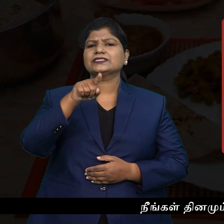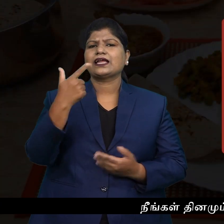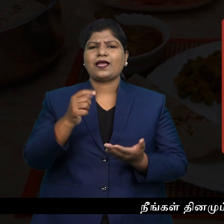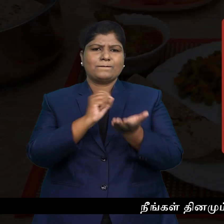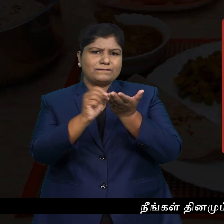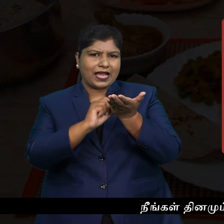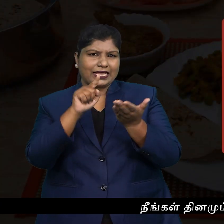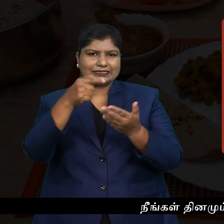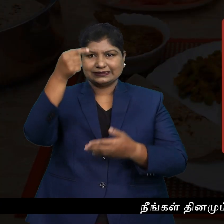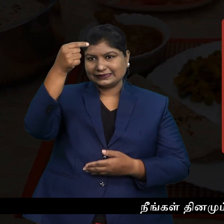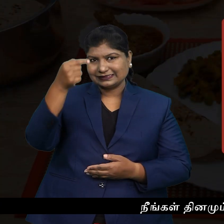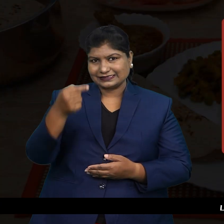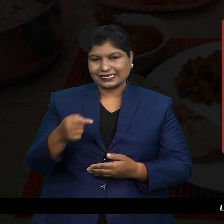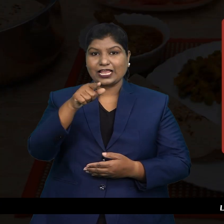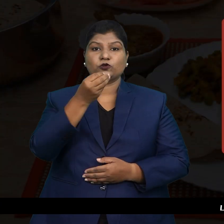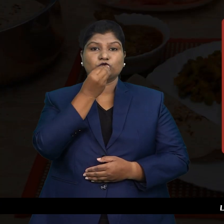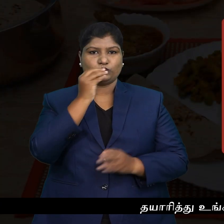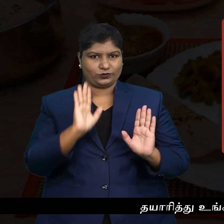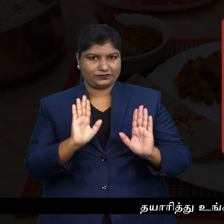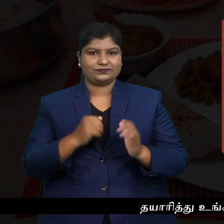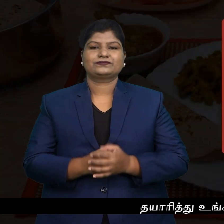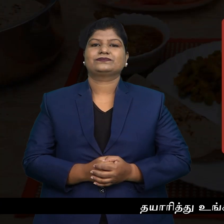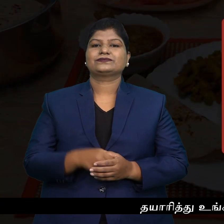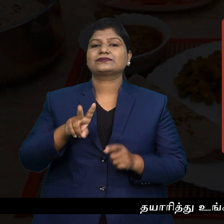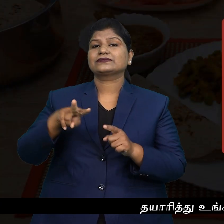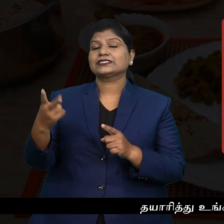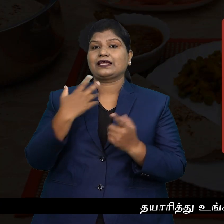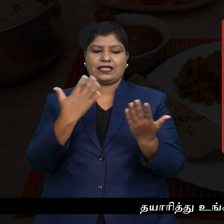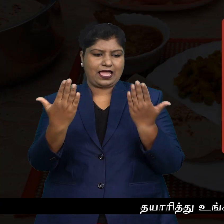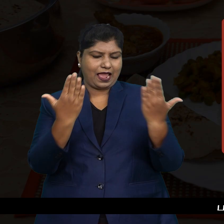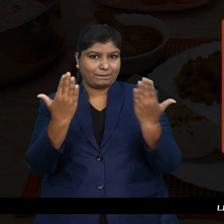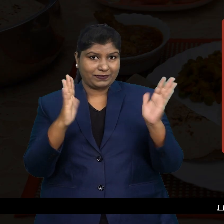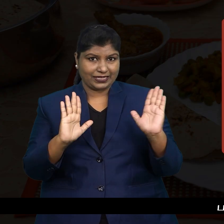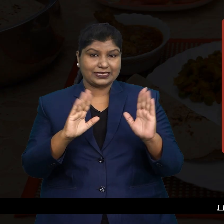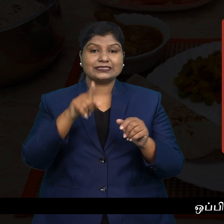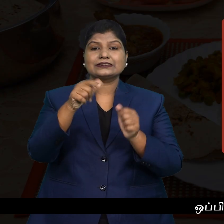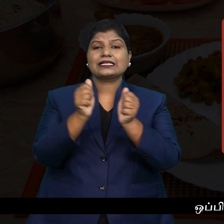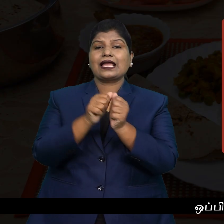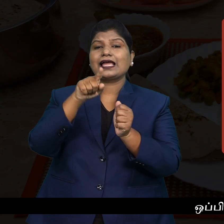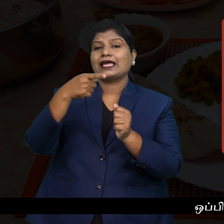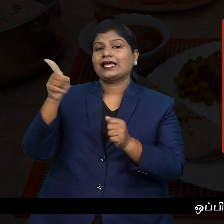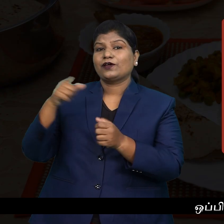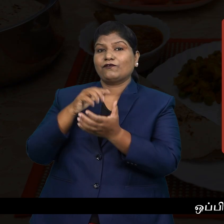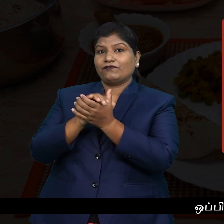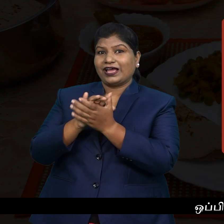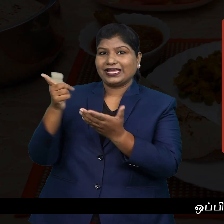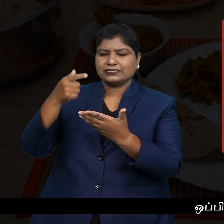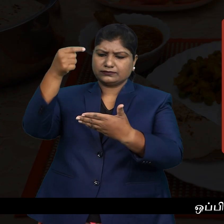நீங்கள் தினமும் உண்ணும் உணவுகளின் பட்டியலை தயாரித்து உங்கள் நண்பர்களின் உணவு பட்டியலுடன் ஒப்பிட்டு